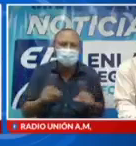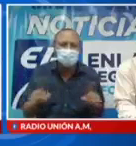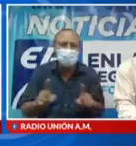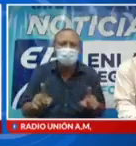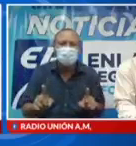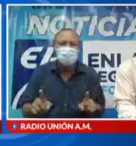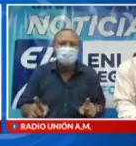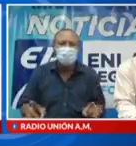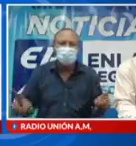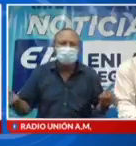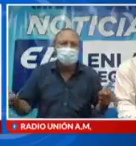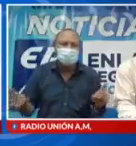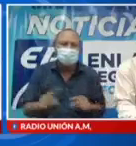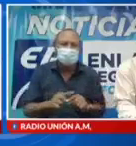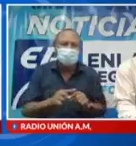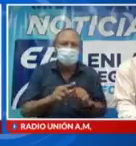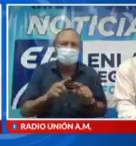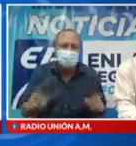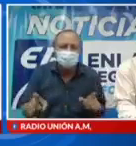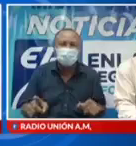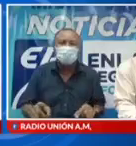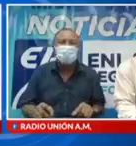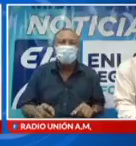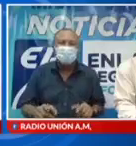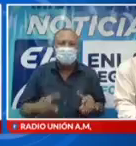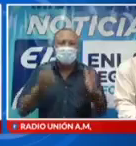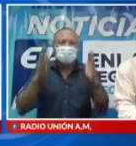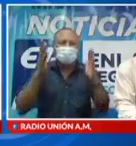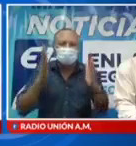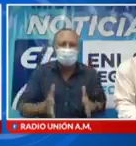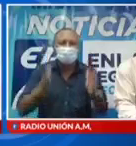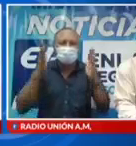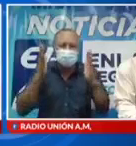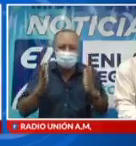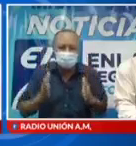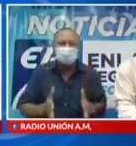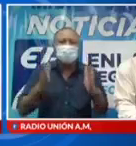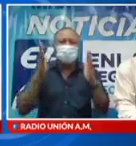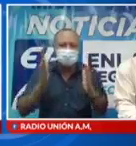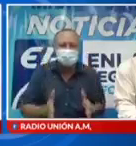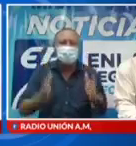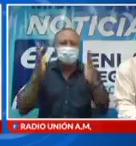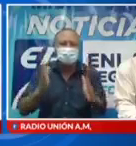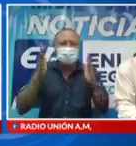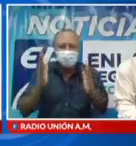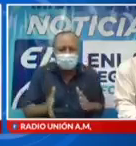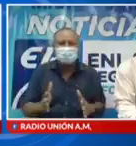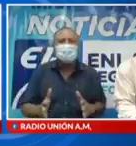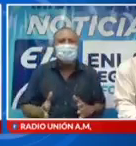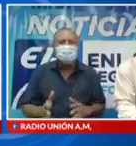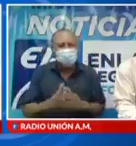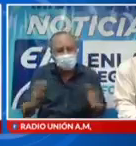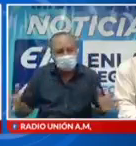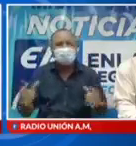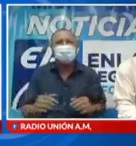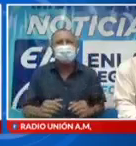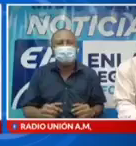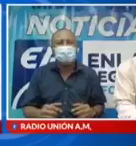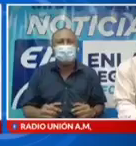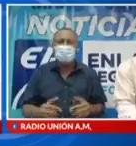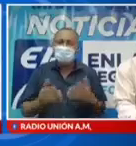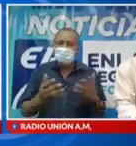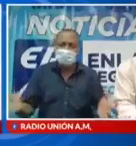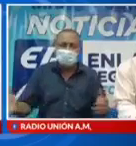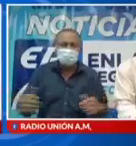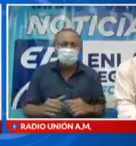los atrasa pueblo, los que representan el proyecto más nefasto de la historia de este país, no nos pueden